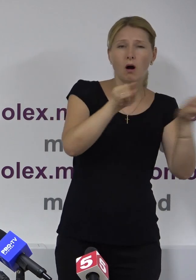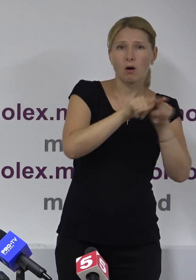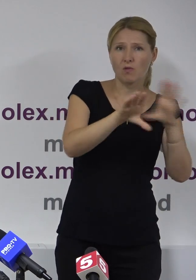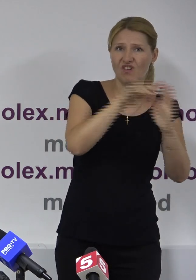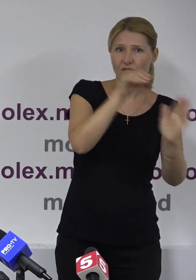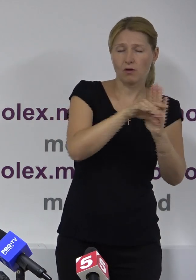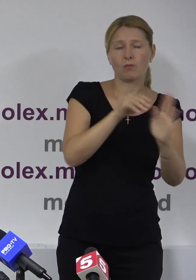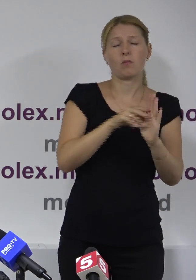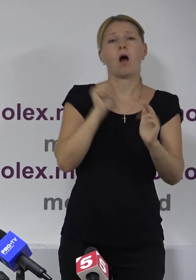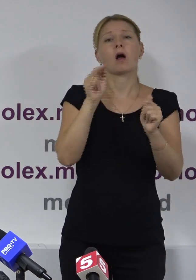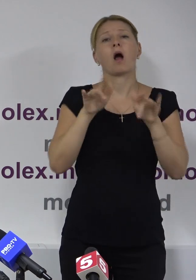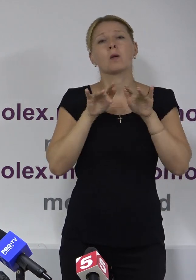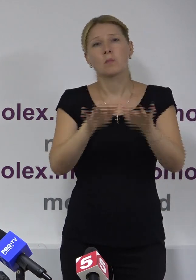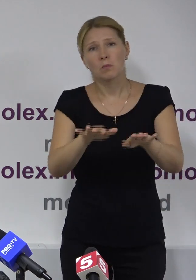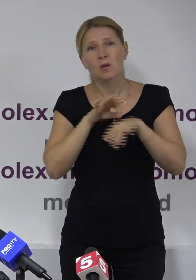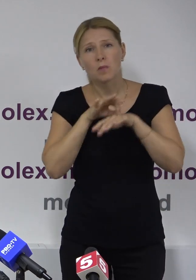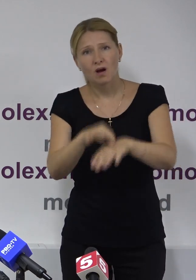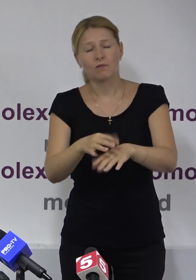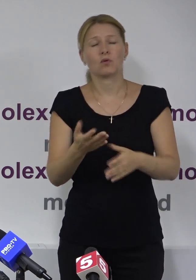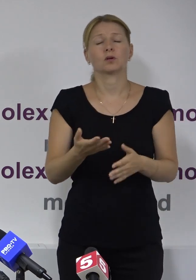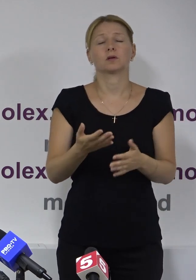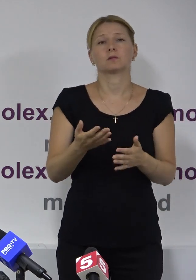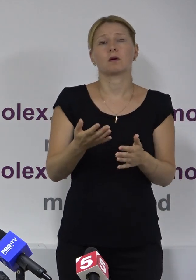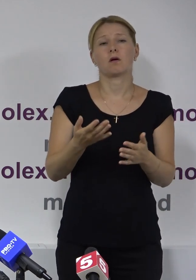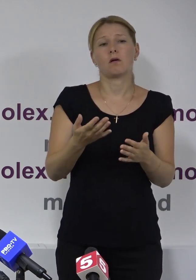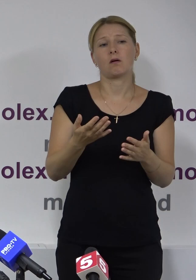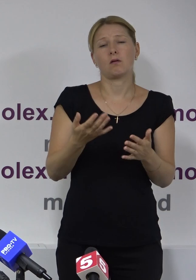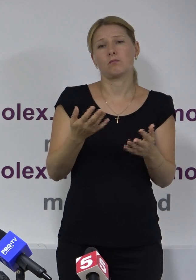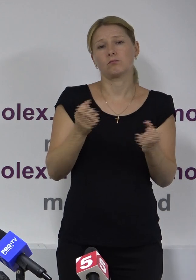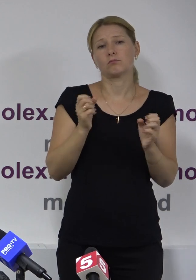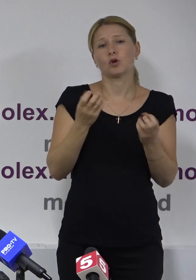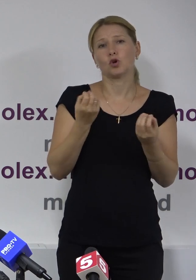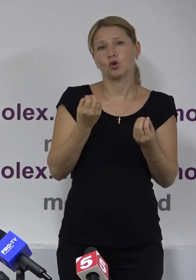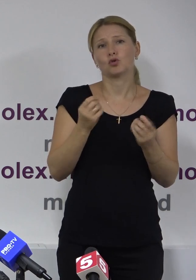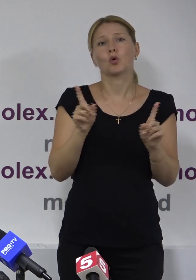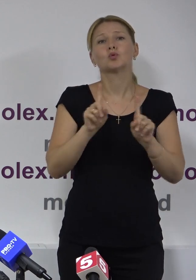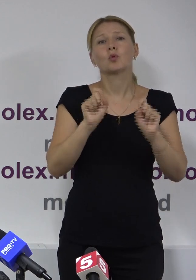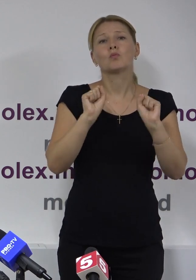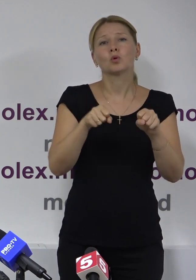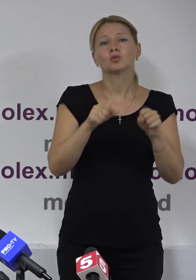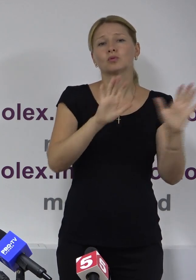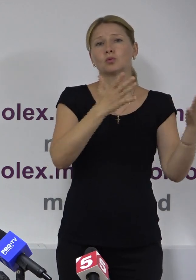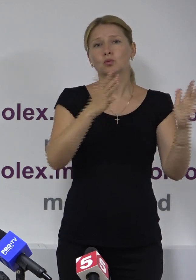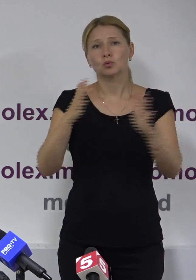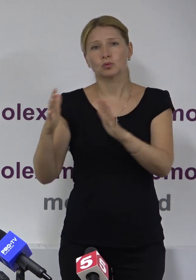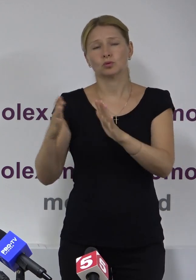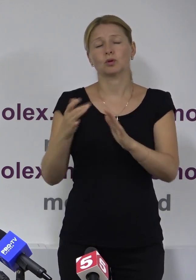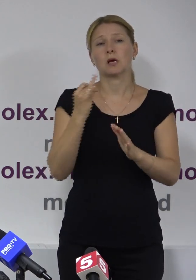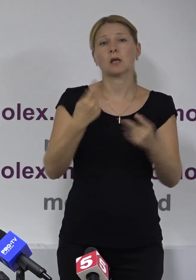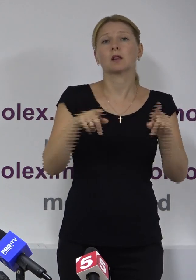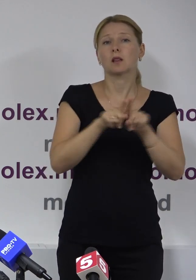despre desfășurarea acesteia, despre eventuale nereguli, dacă se vor constata, la fel cum este